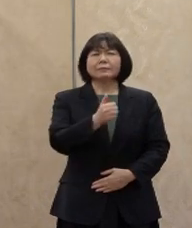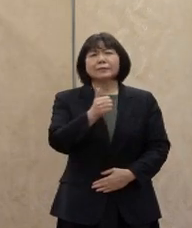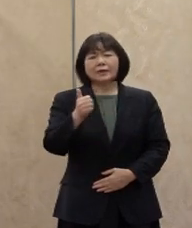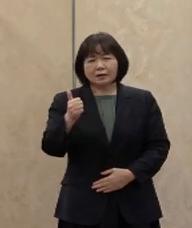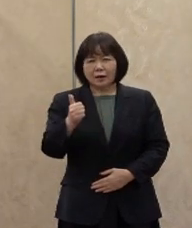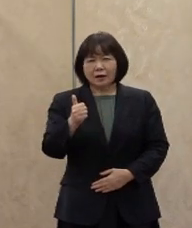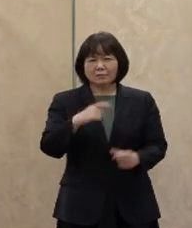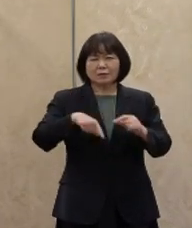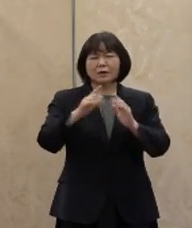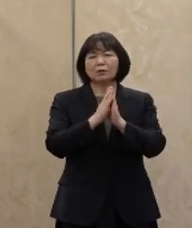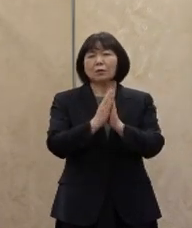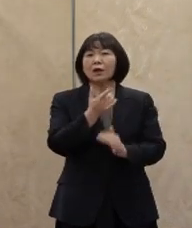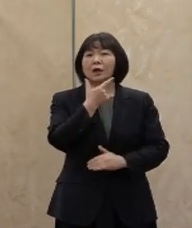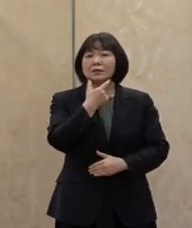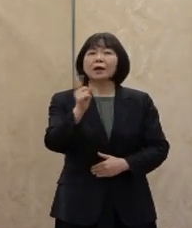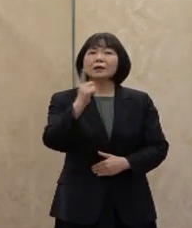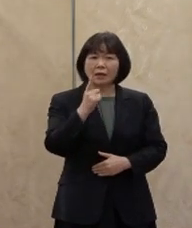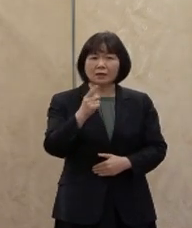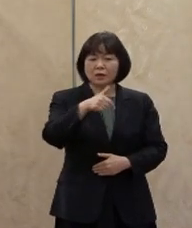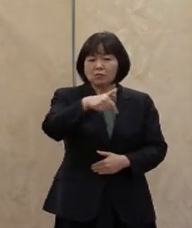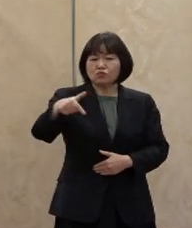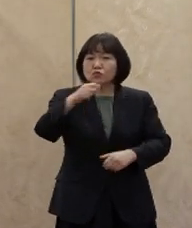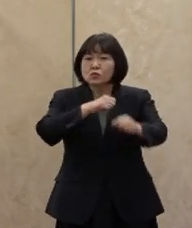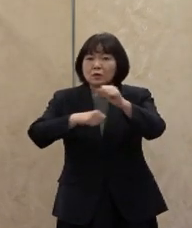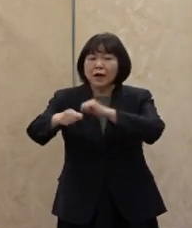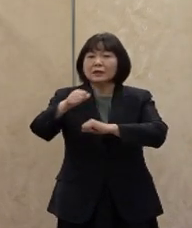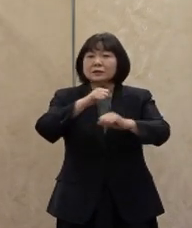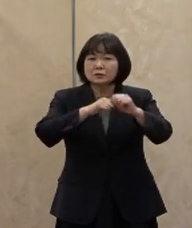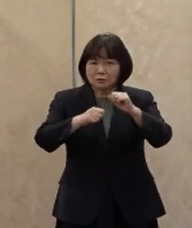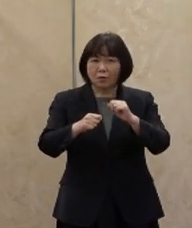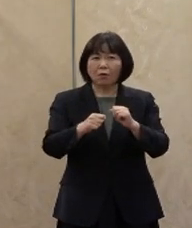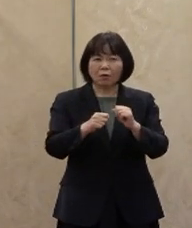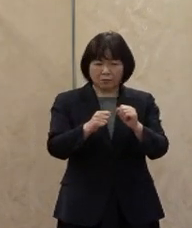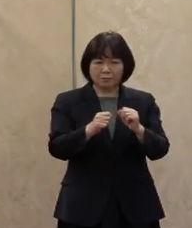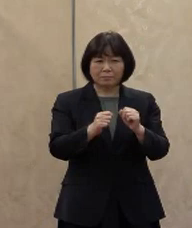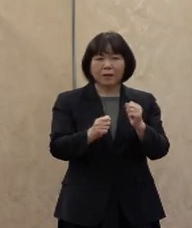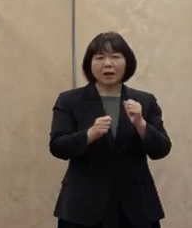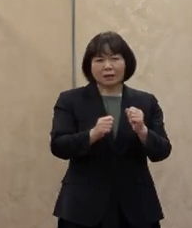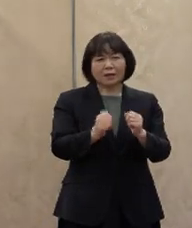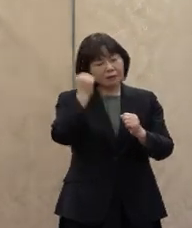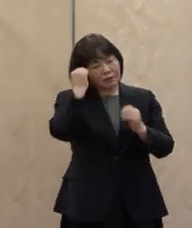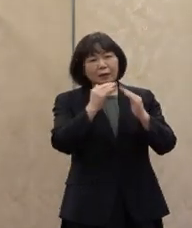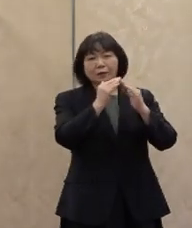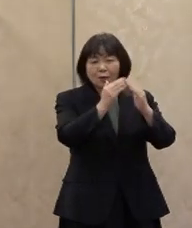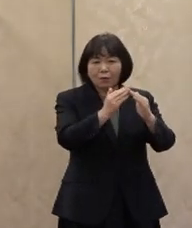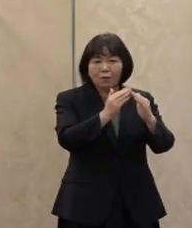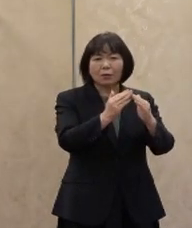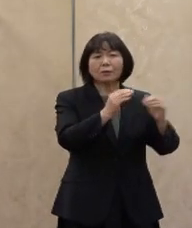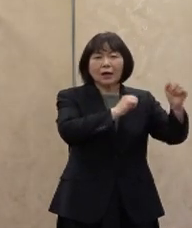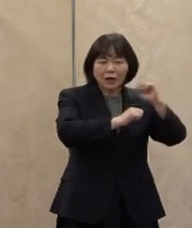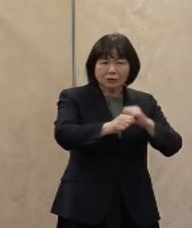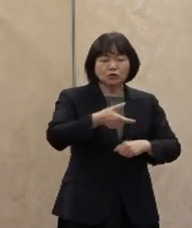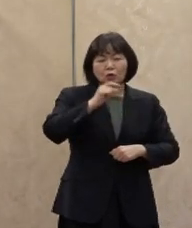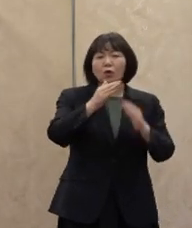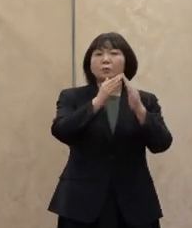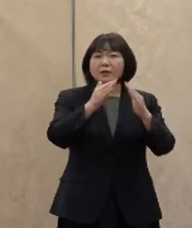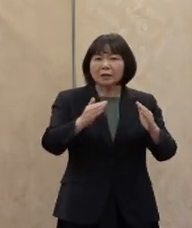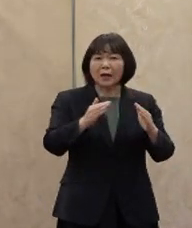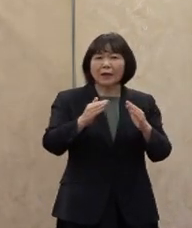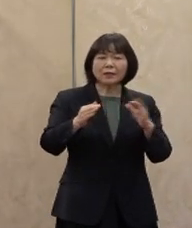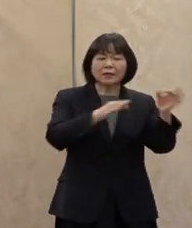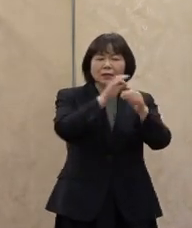らに、お願いしたいということとしてやっぱり部活動です。部活動、課外活動、学生寮における対策、それは飲み会、コン